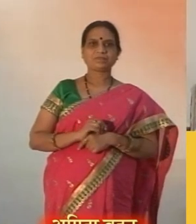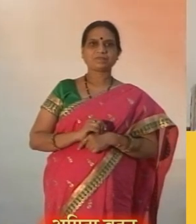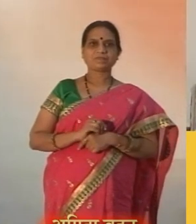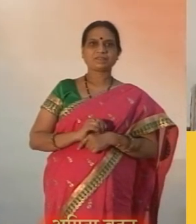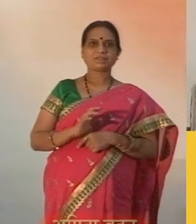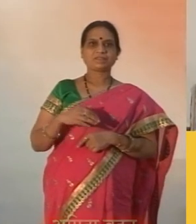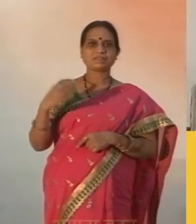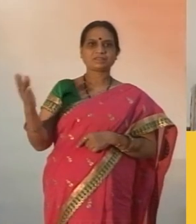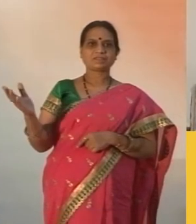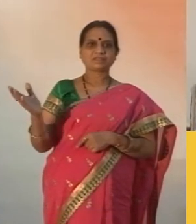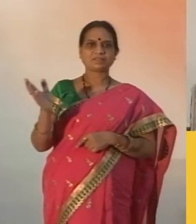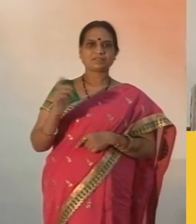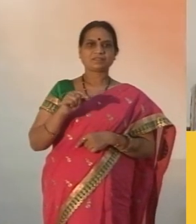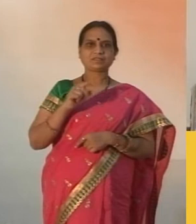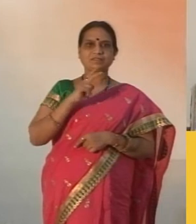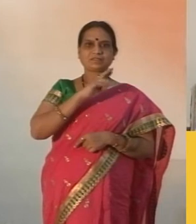चाहे तो हम उन्हें